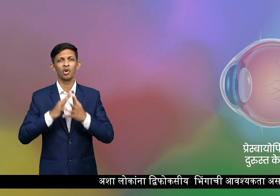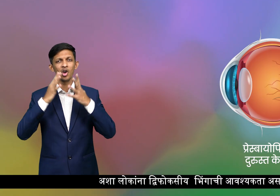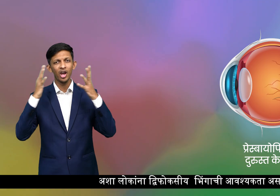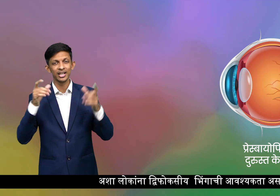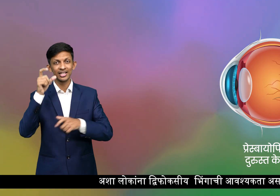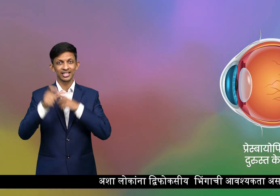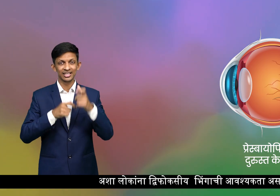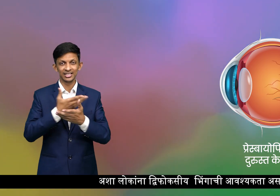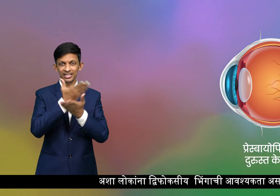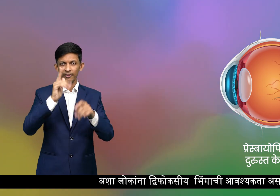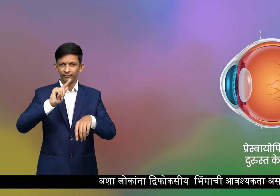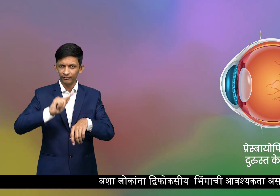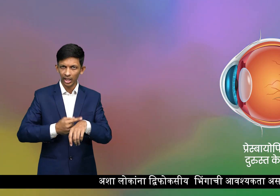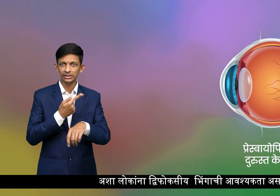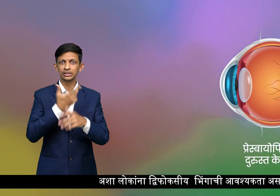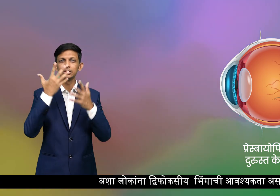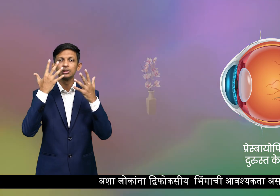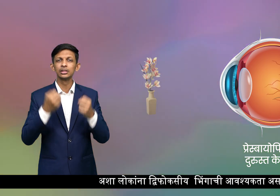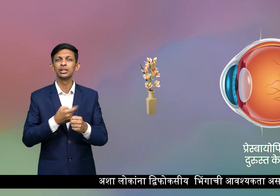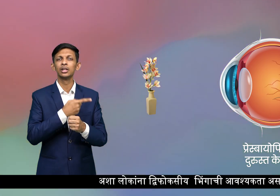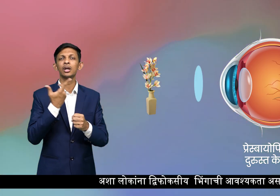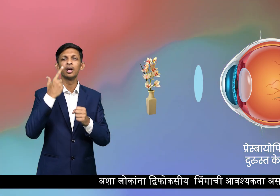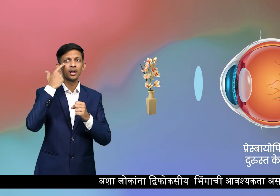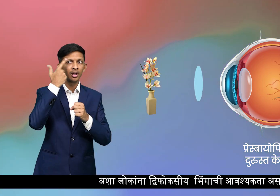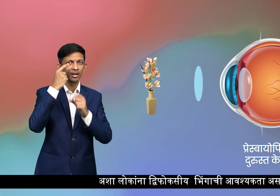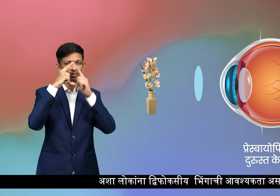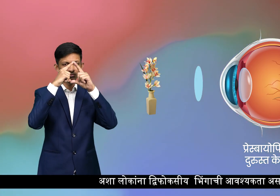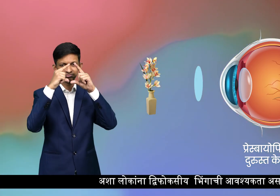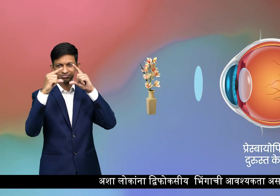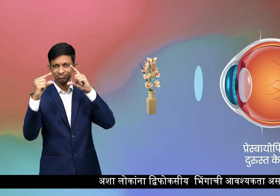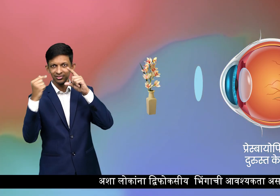अशा लोकांना द्विफोकसीय भिंगाची आवश्यकता असते.